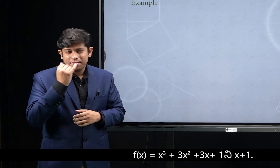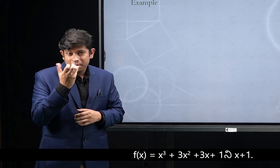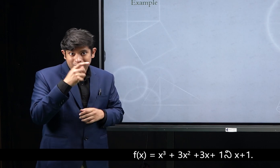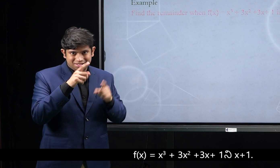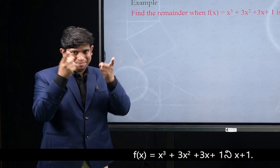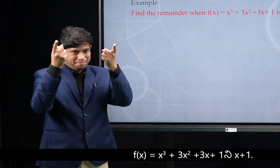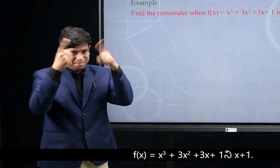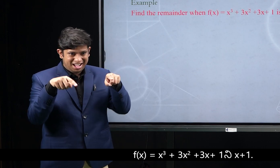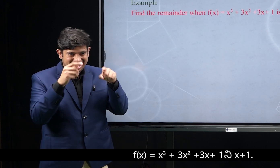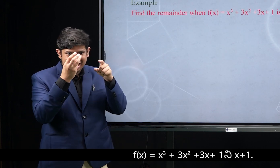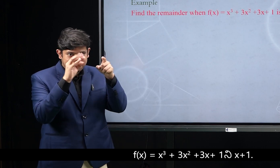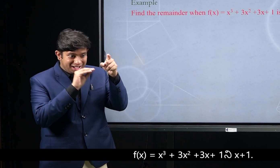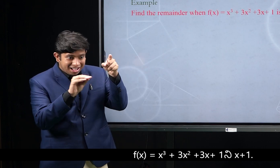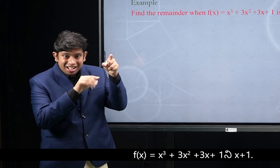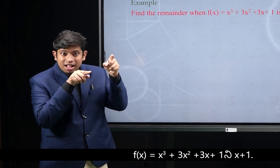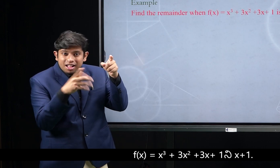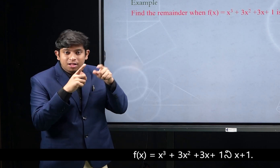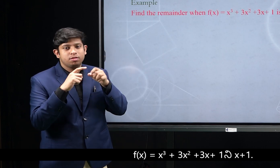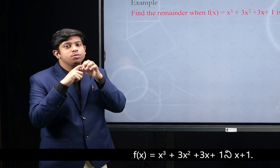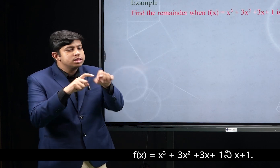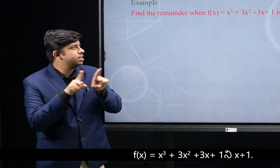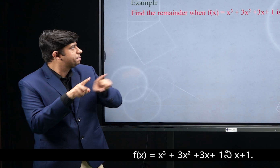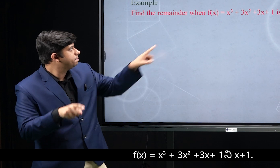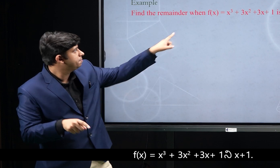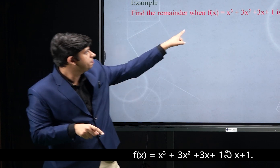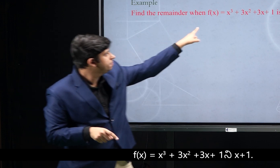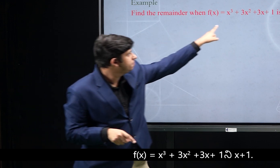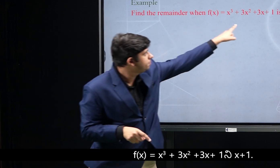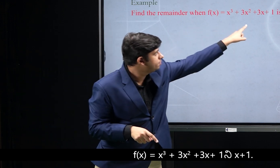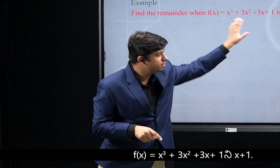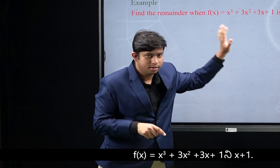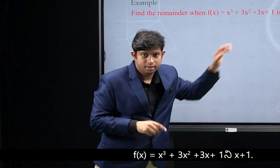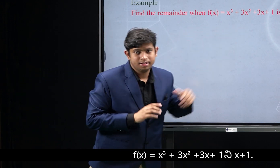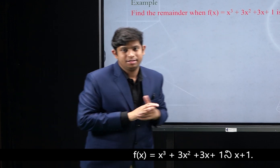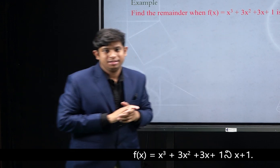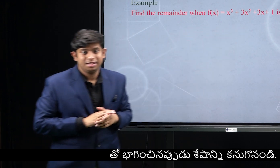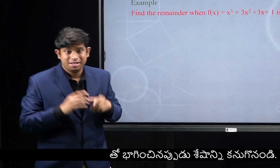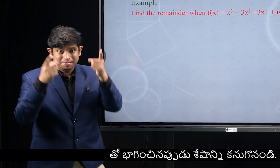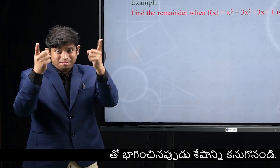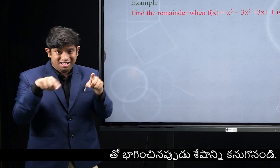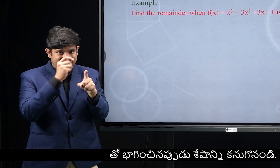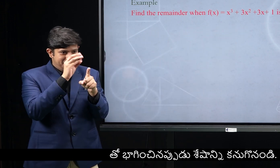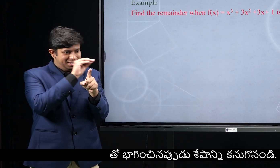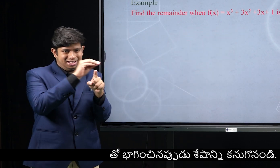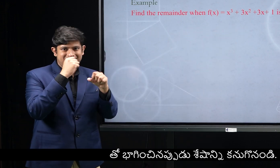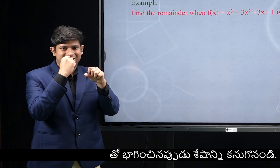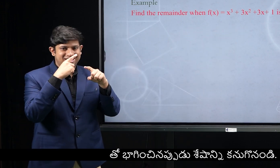fx = x³ + 3x² + 3x + 1ని x + 1తో భాగించినప్పుడు శేషాన్ని